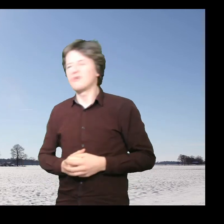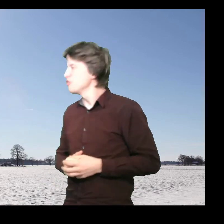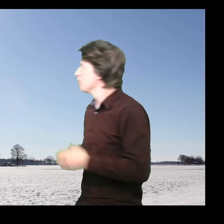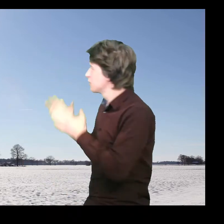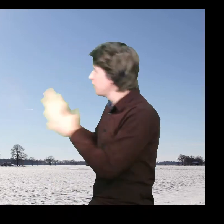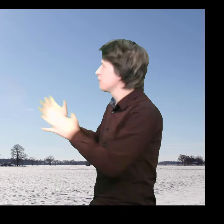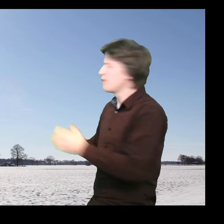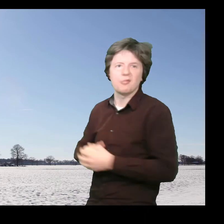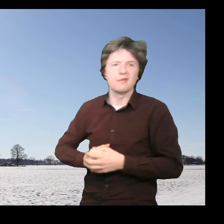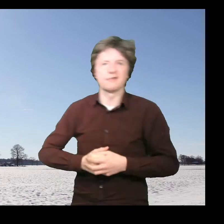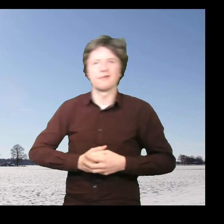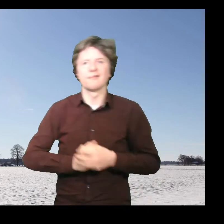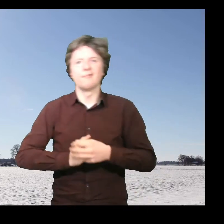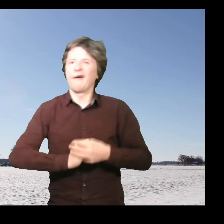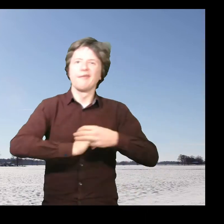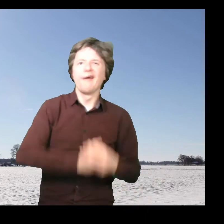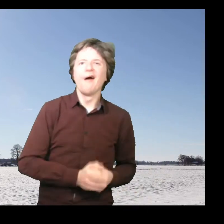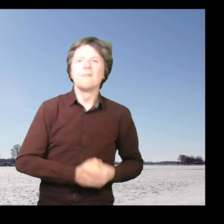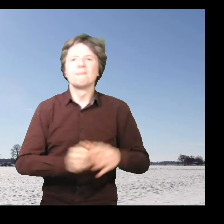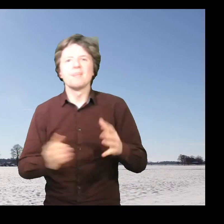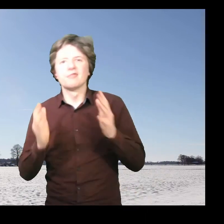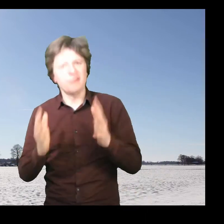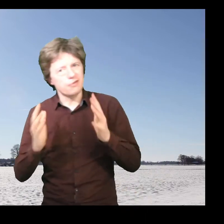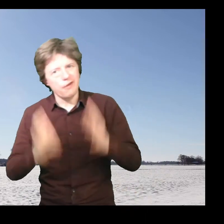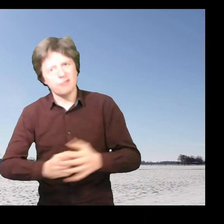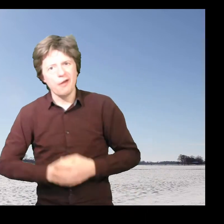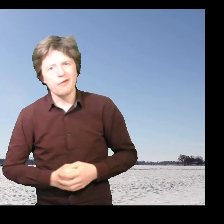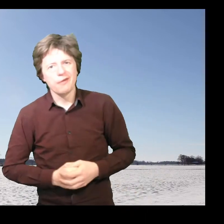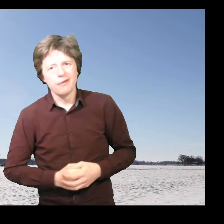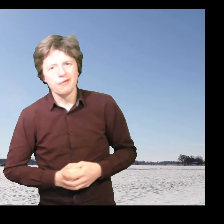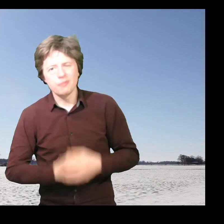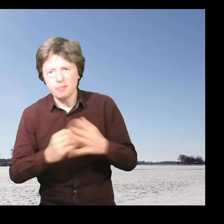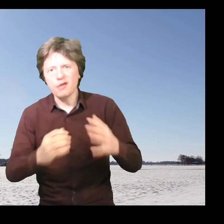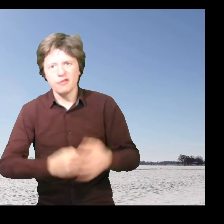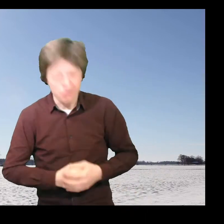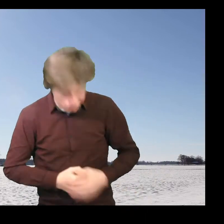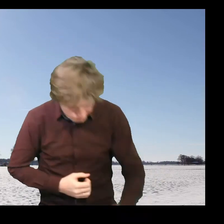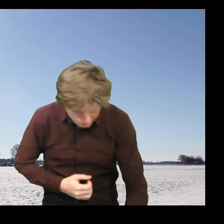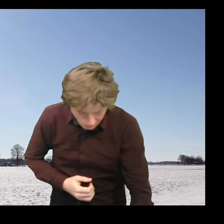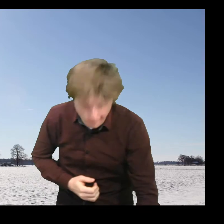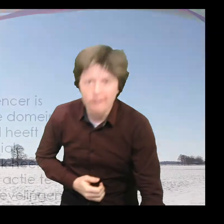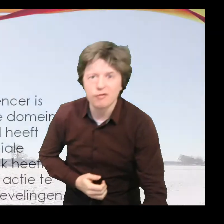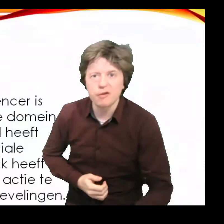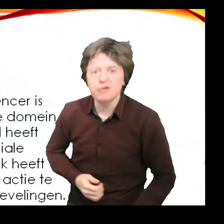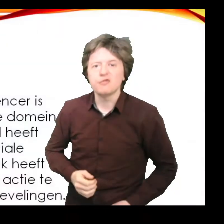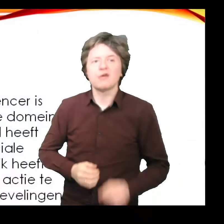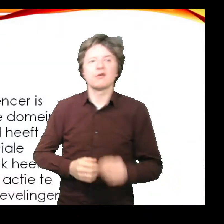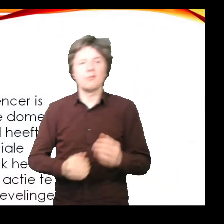voel me ook net een weerman zo. Maar we zijn toch echt bij de preek van de week. Wat hebben we deze week nog meer